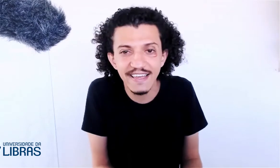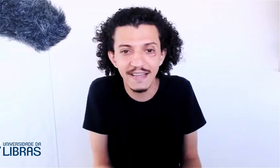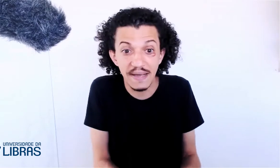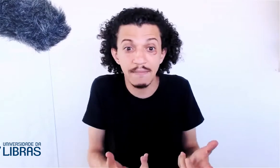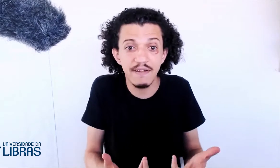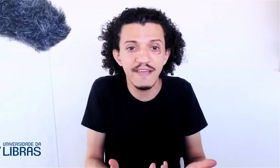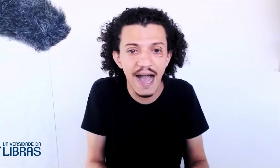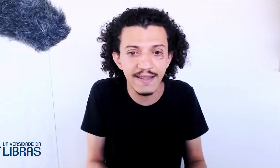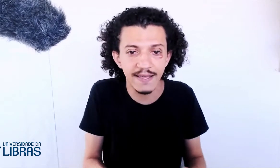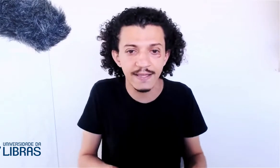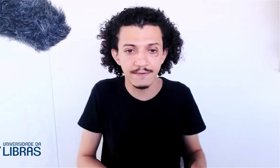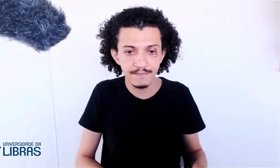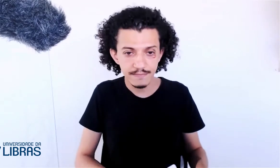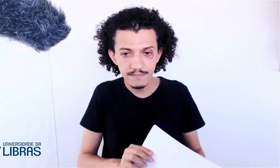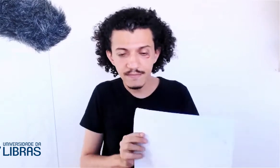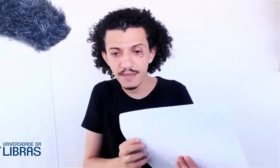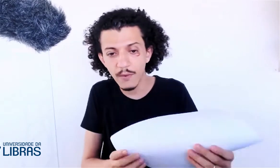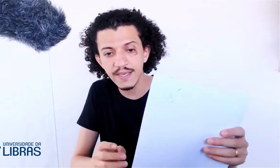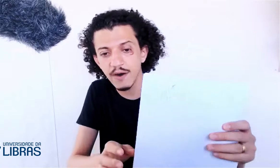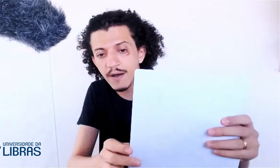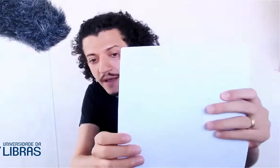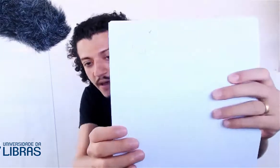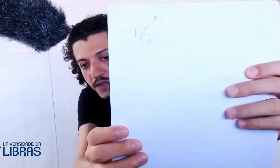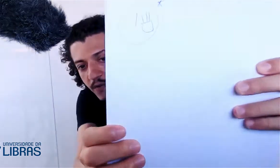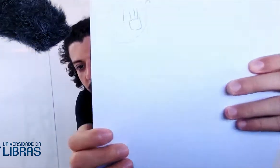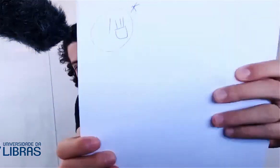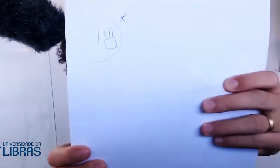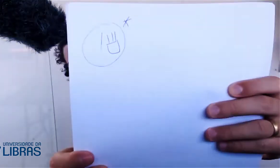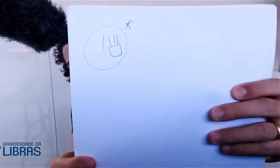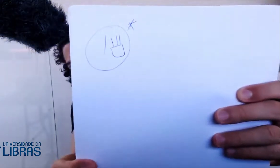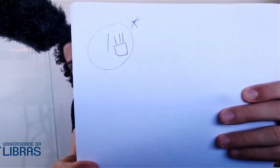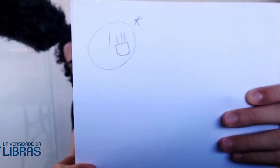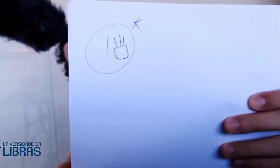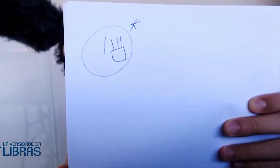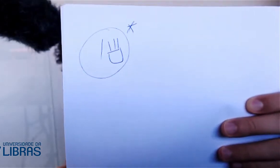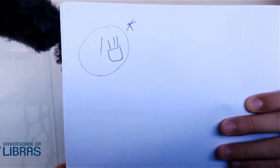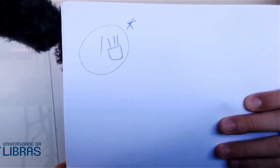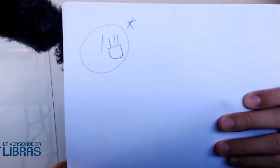ainda, mais abreviada ainda. Então, aqui, ó, você consegue ver aqui, ó.